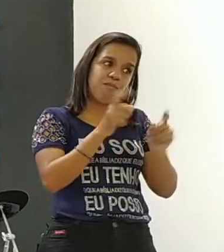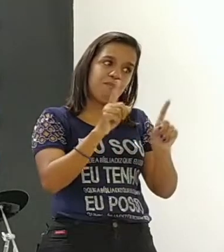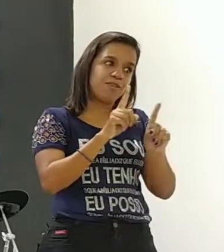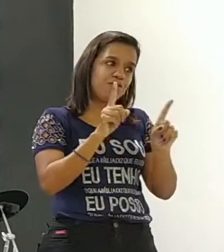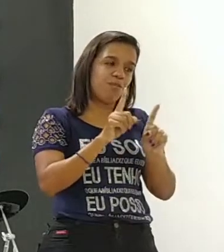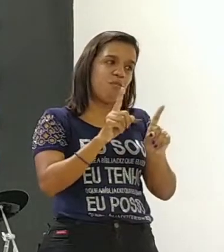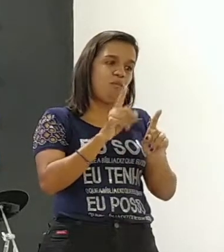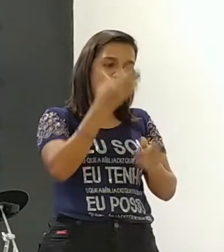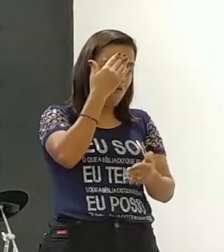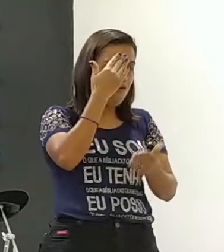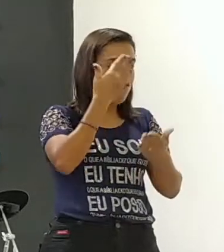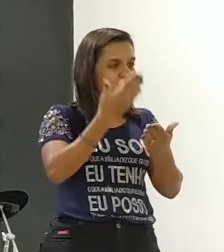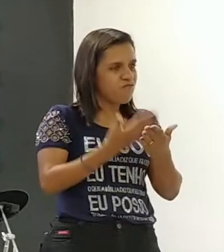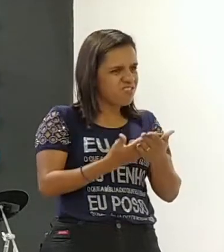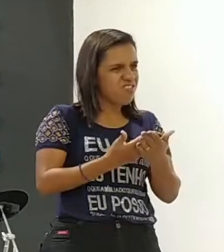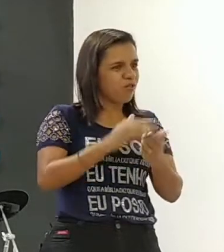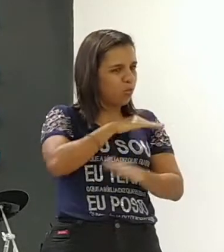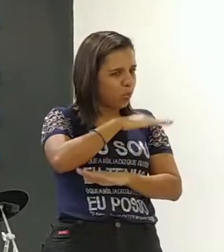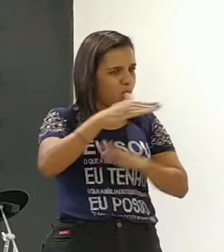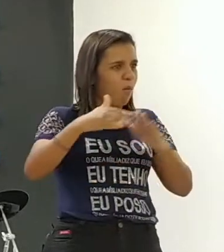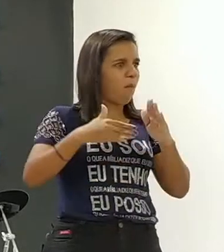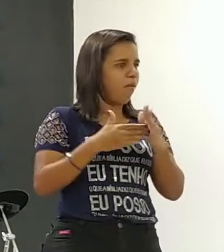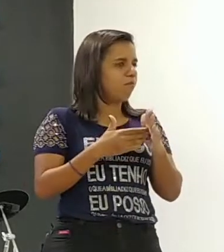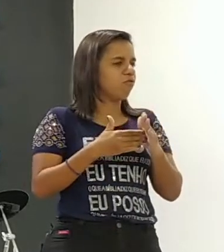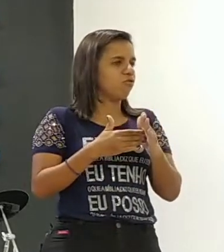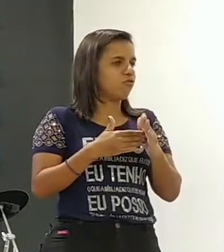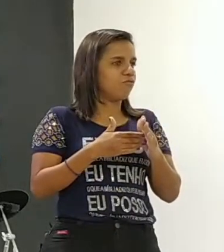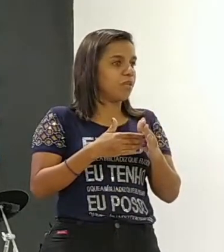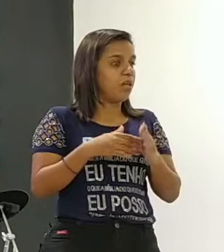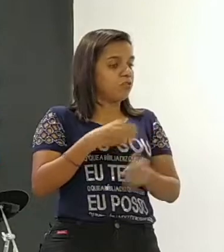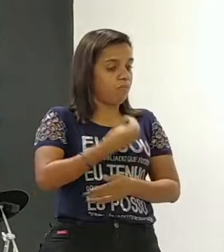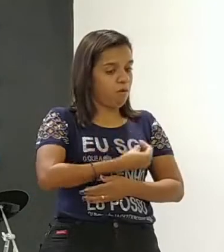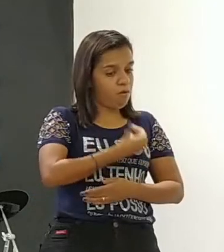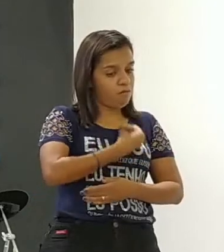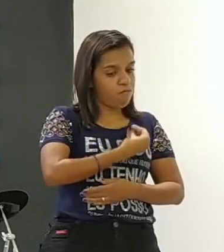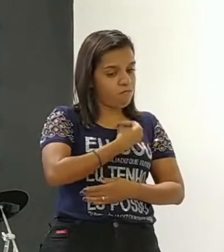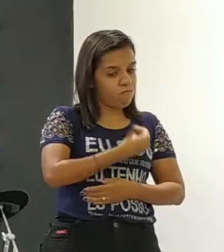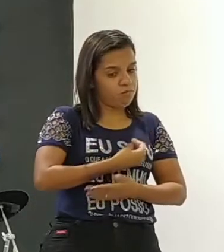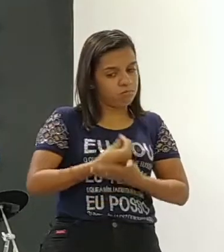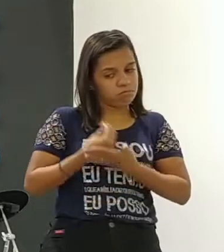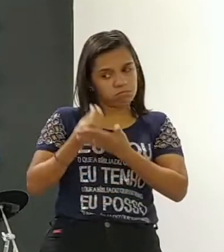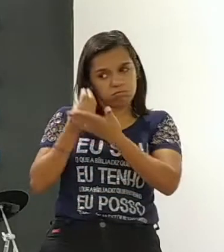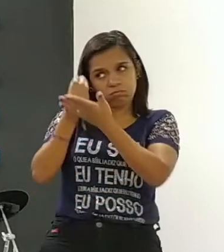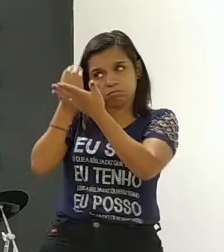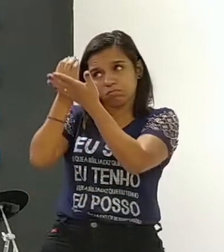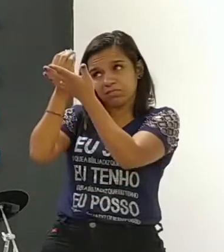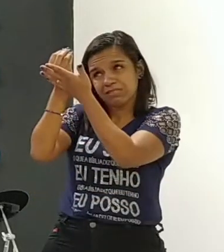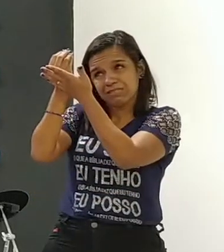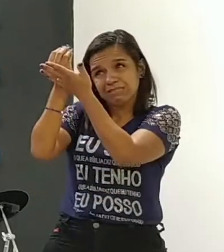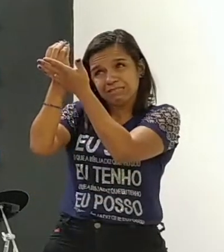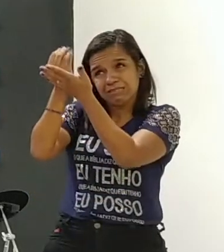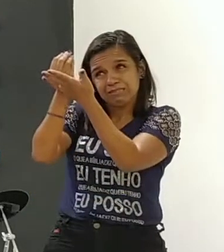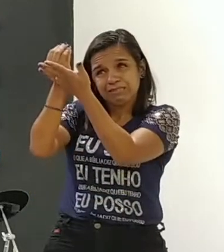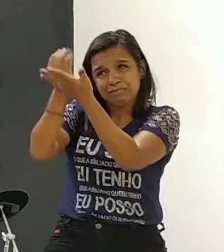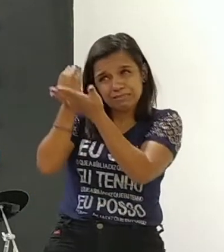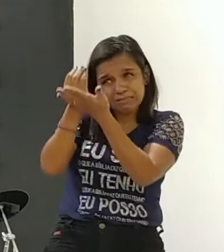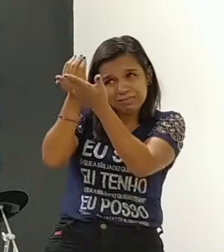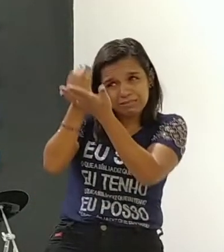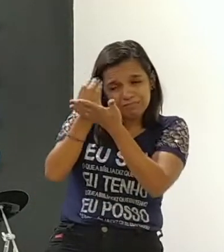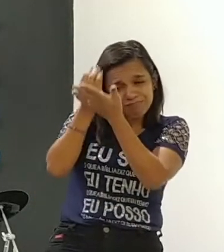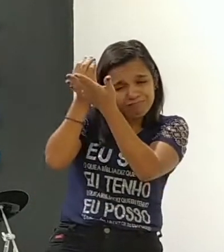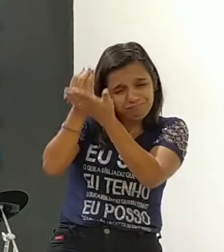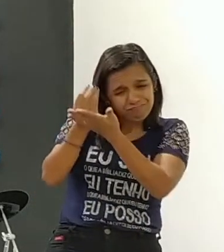confia integralmente nele. A gente pega a nossa vida, dá nas mãos dele, mas a gente fica meio que